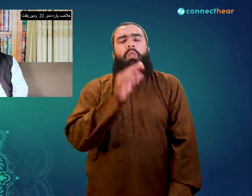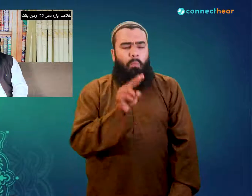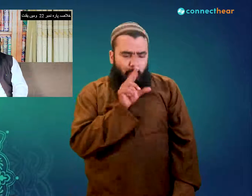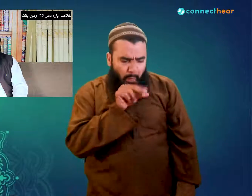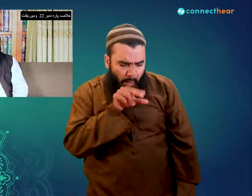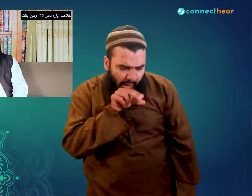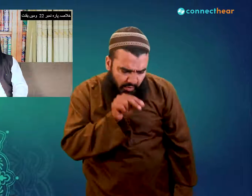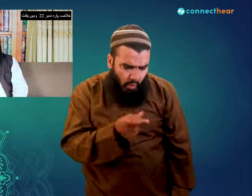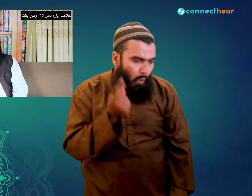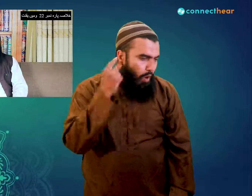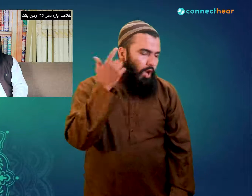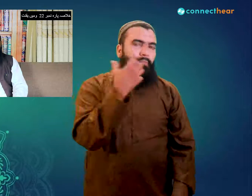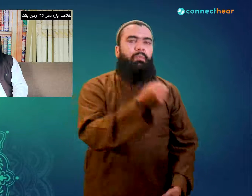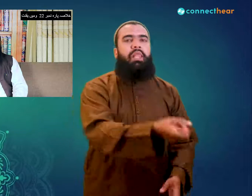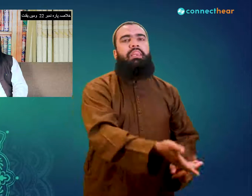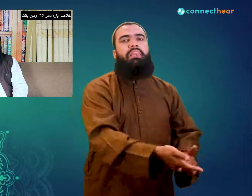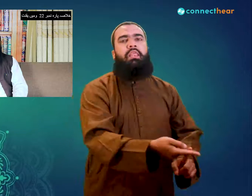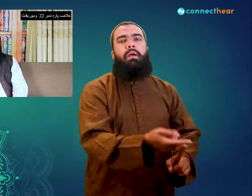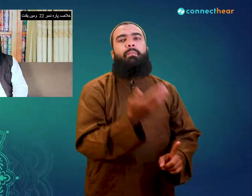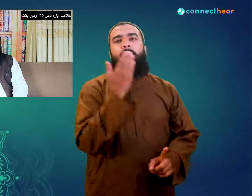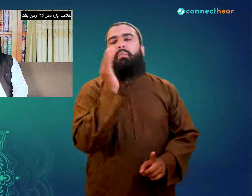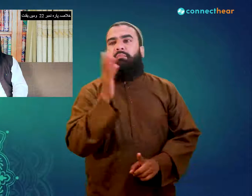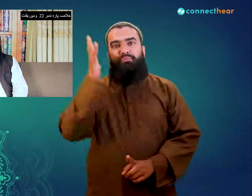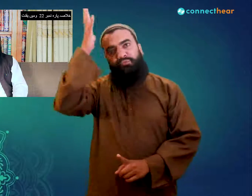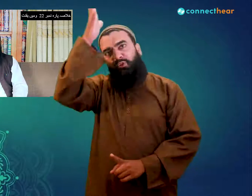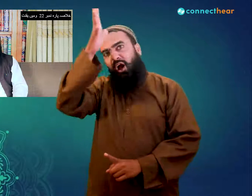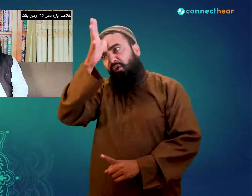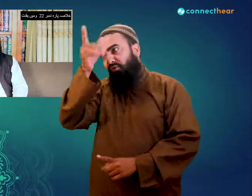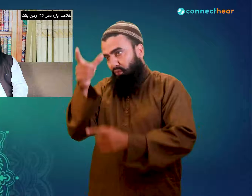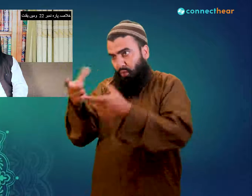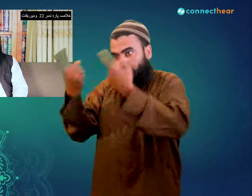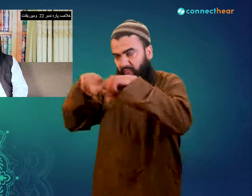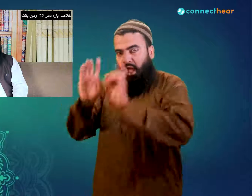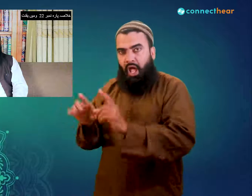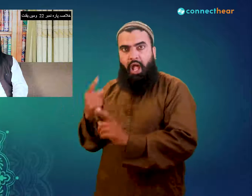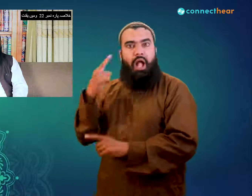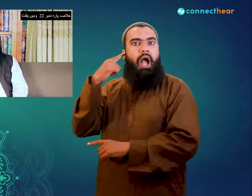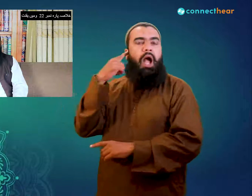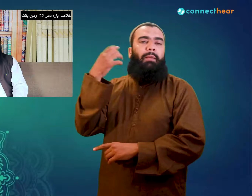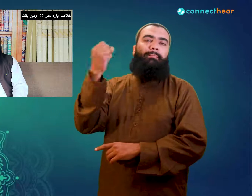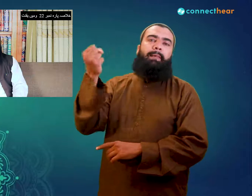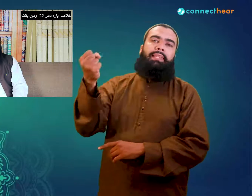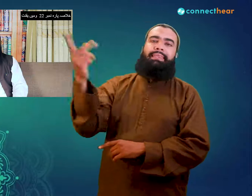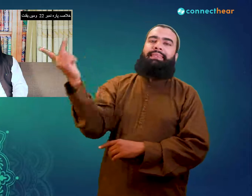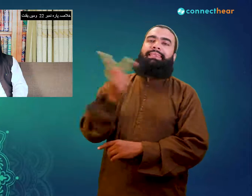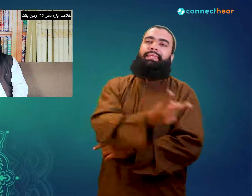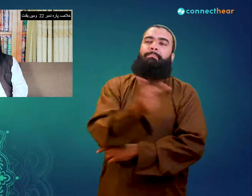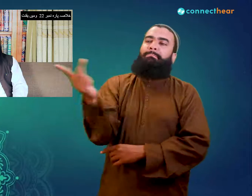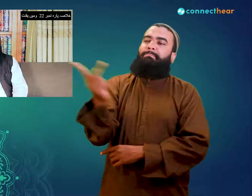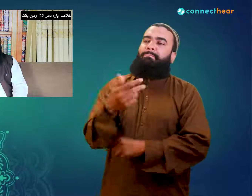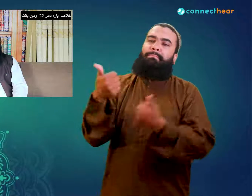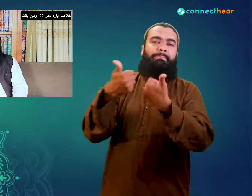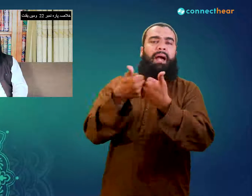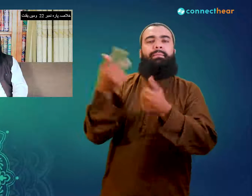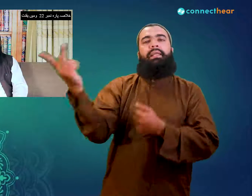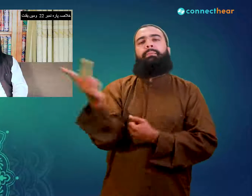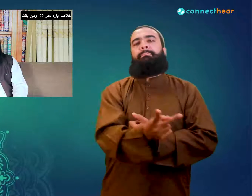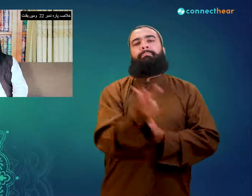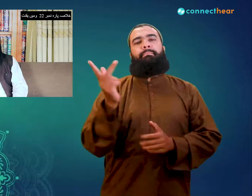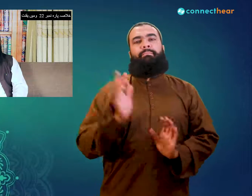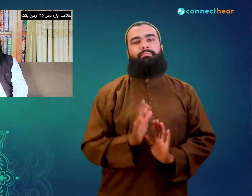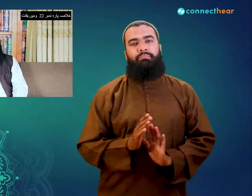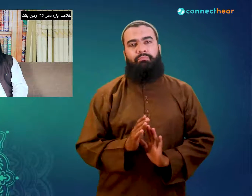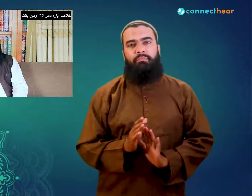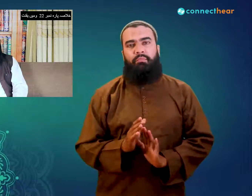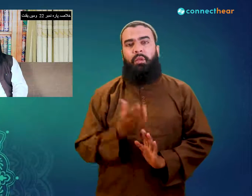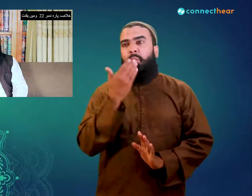سکتا، اسی طرح یہ کافر جب انہوں نے حق کے سننے سے اپنے کان بند کر لیے تو